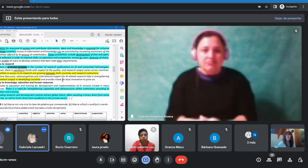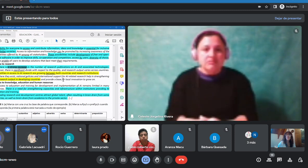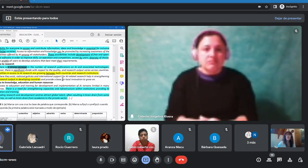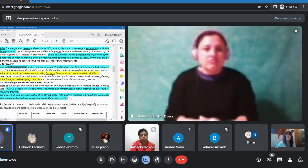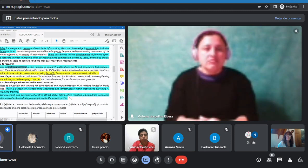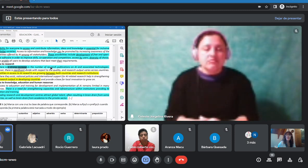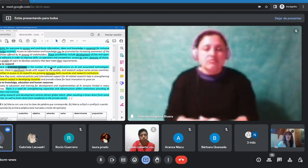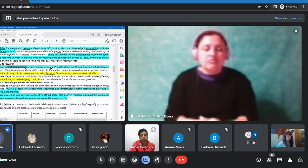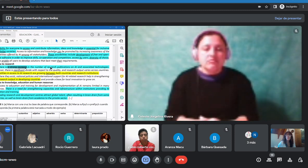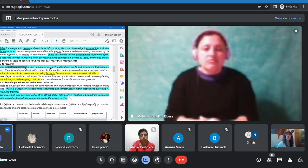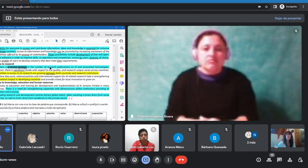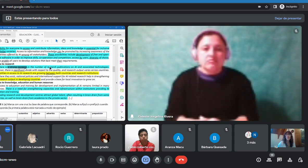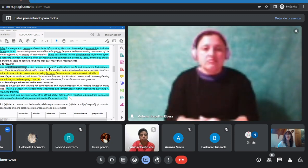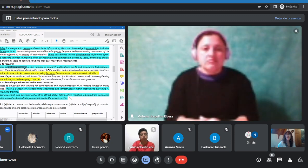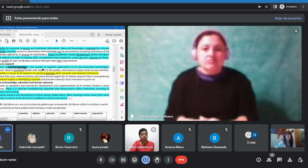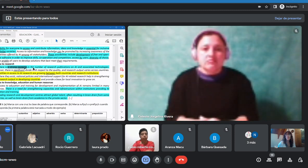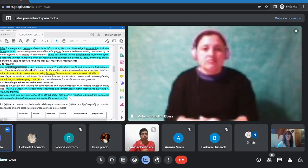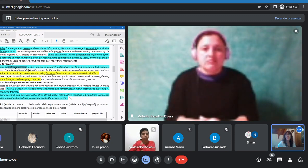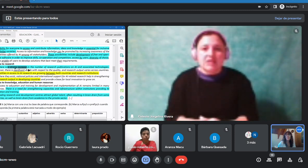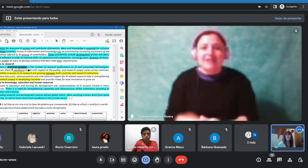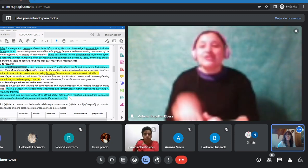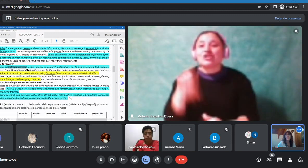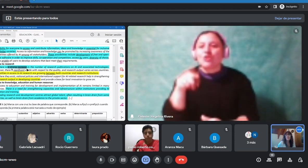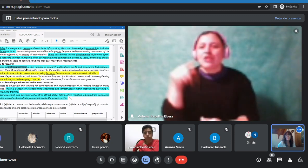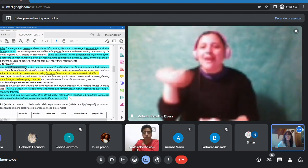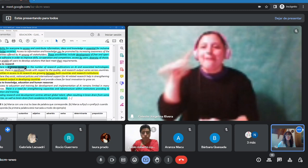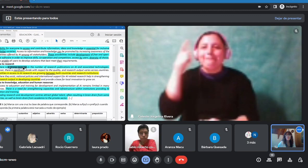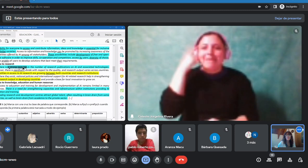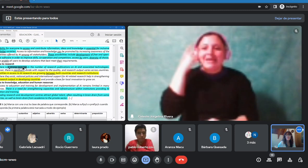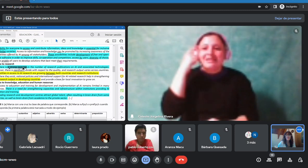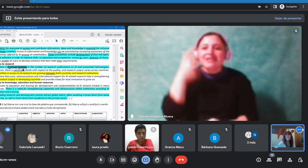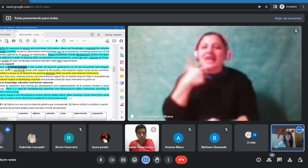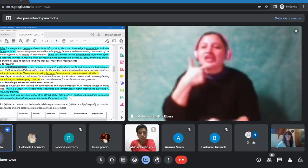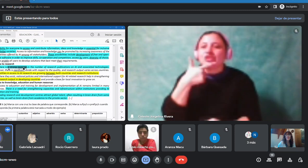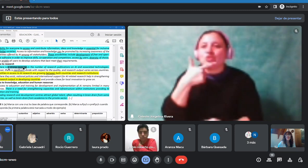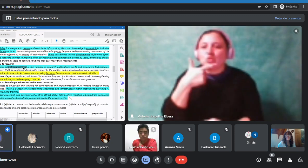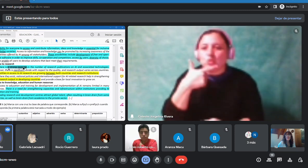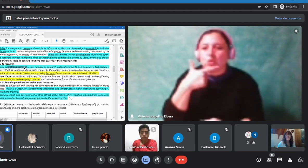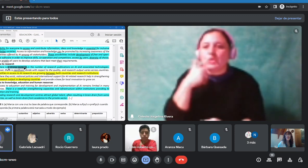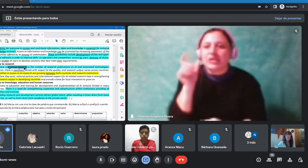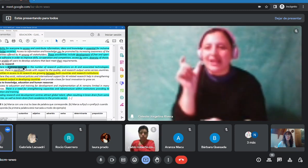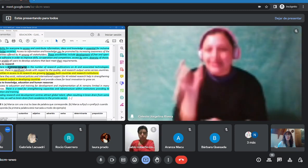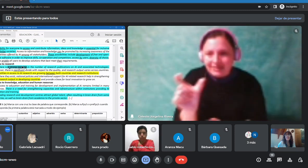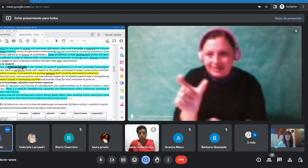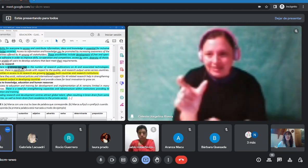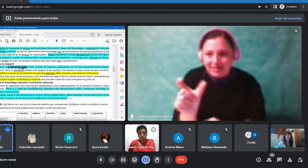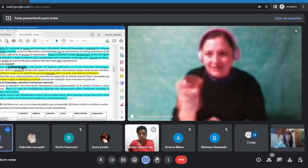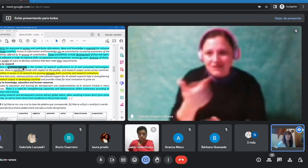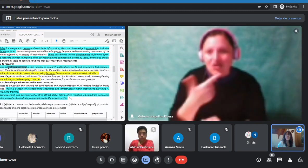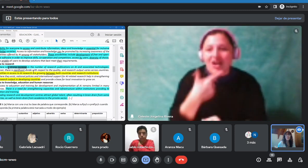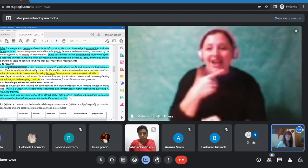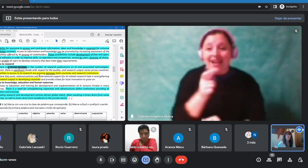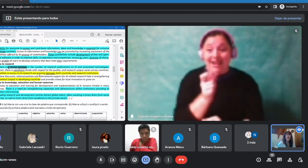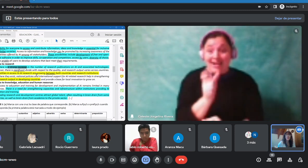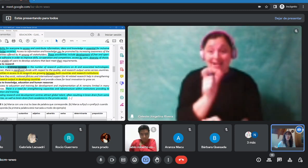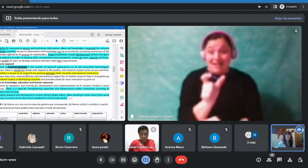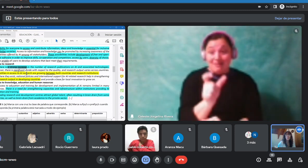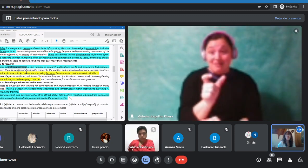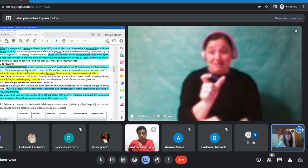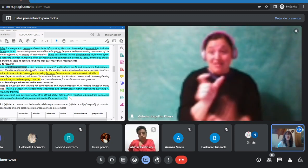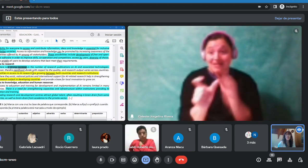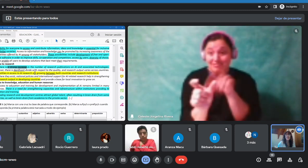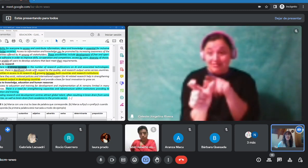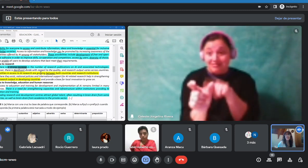¿Hay un adjetivo? Sustantivo. Ah, es sustantivo. Claro, porque dice un algo,